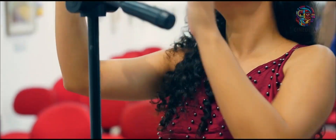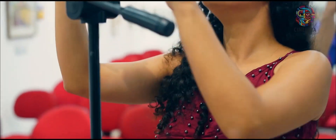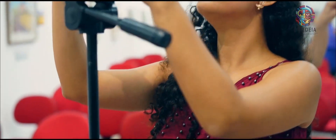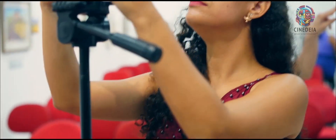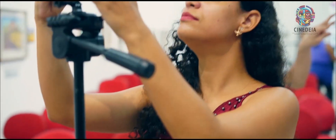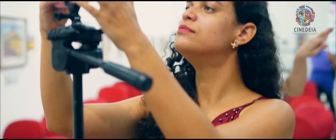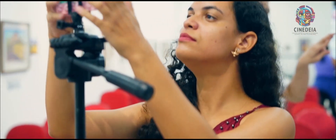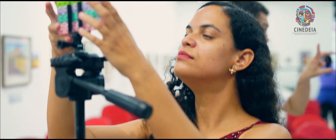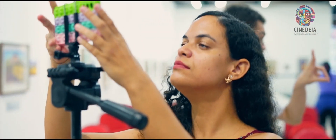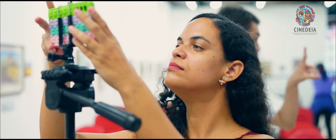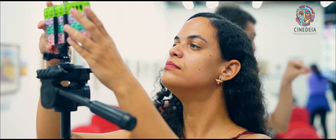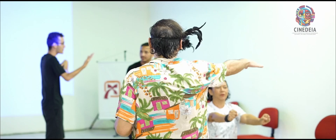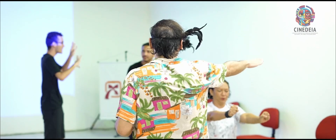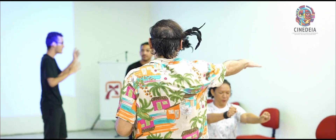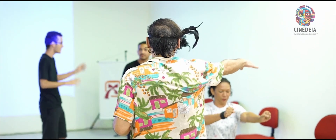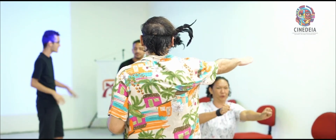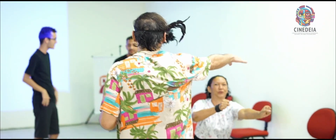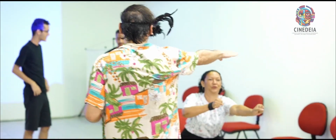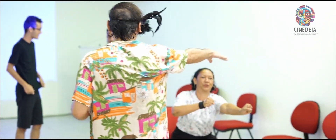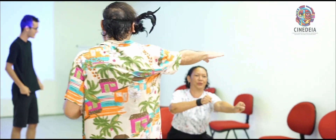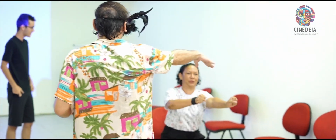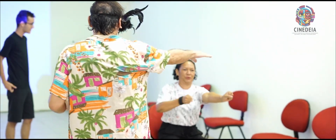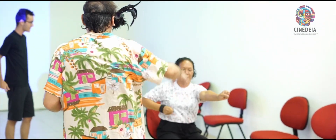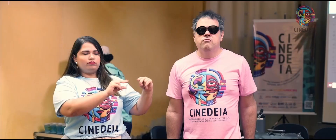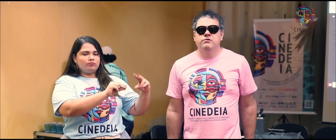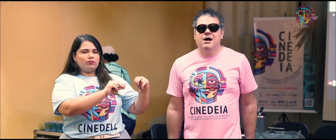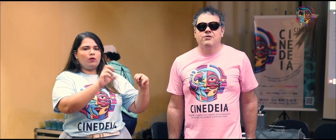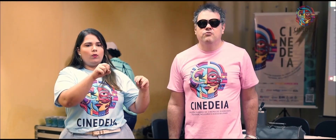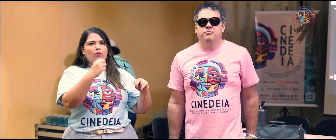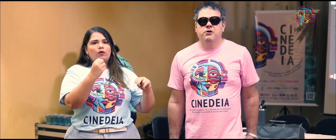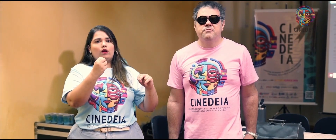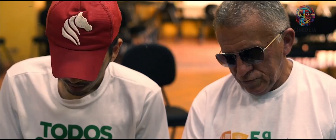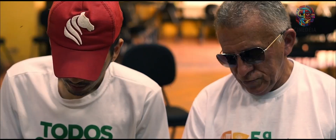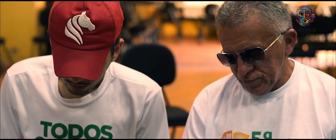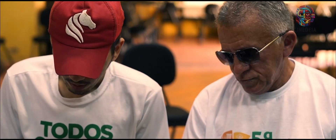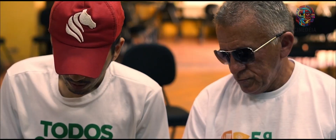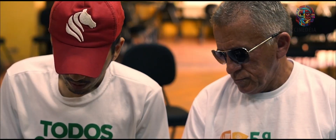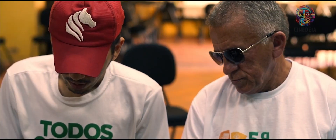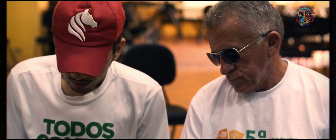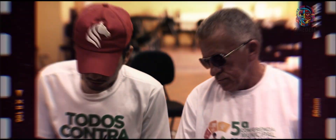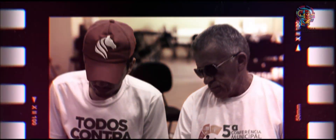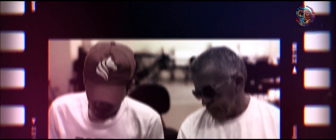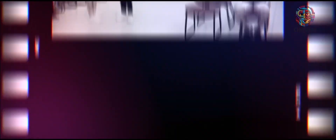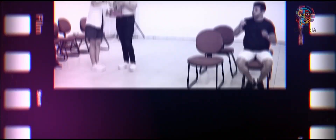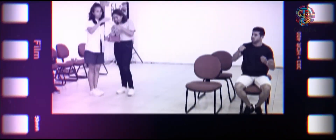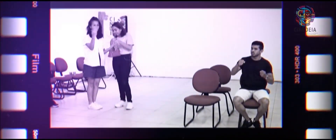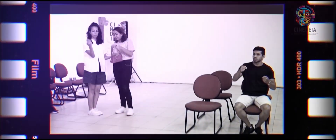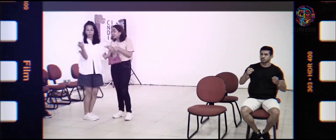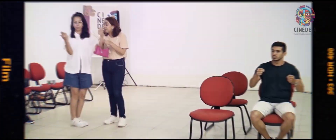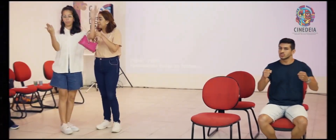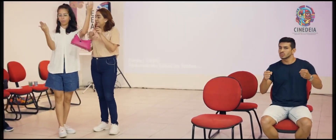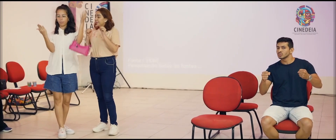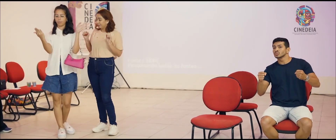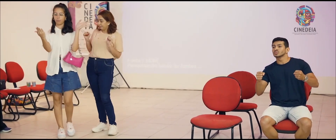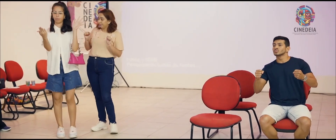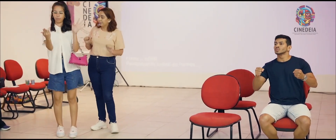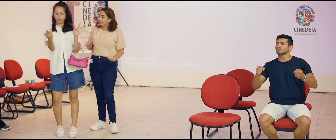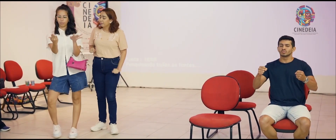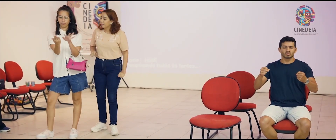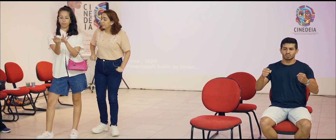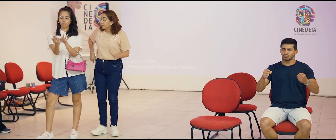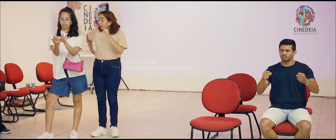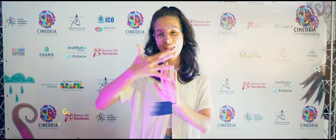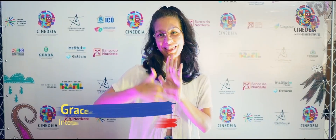no passado a gente teve uma sequência de prêmios que deixou a gente muito feliz. Os trabalhos mais recentes, né? Que